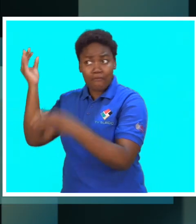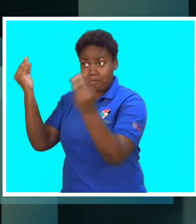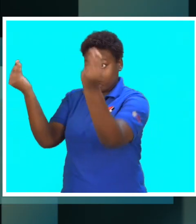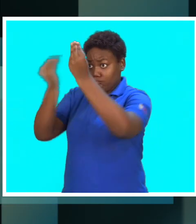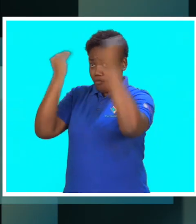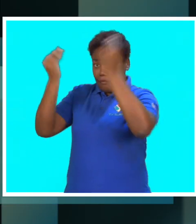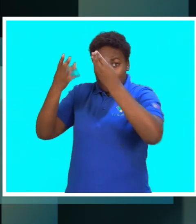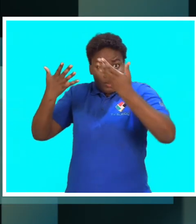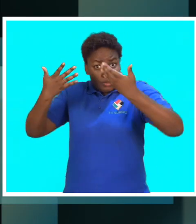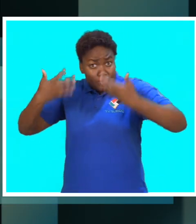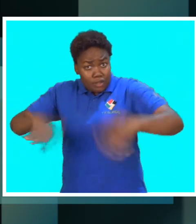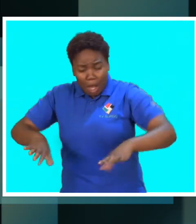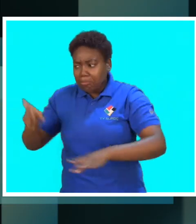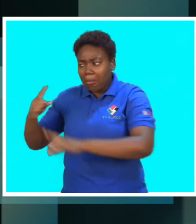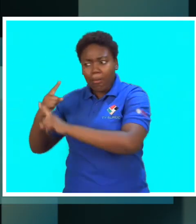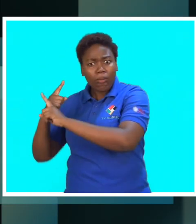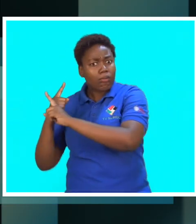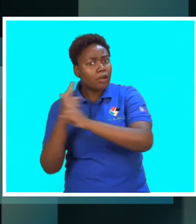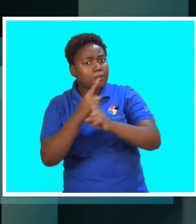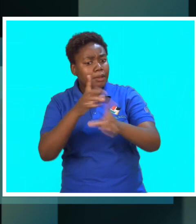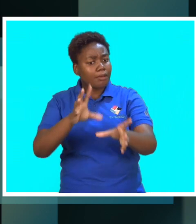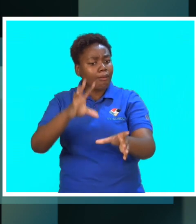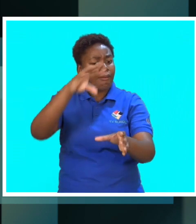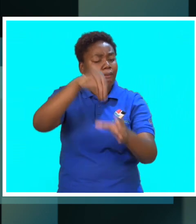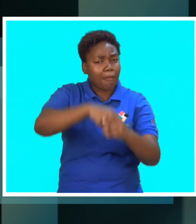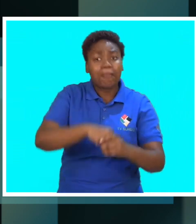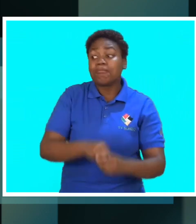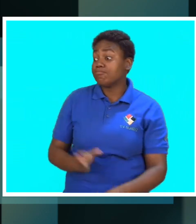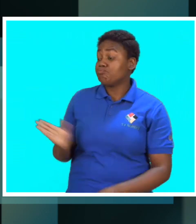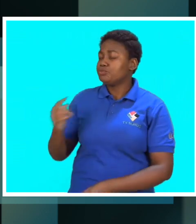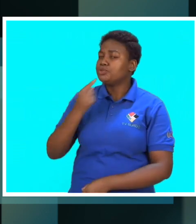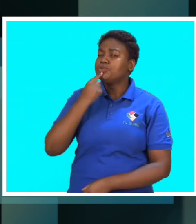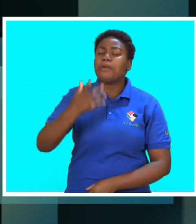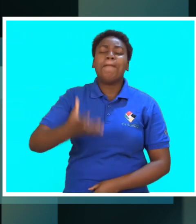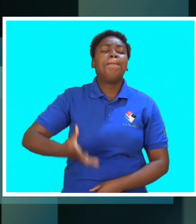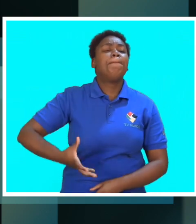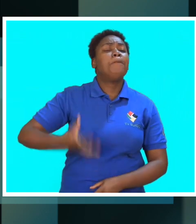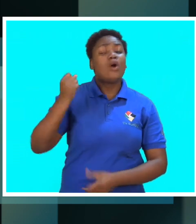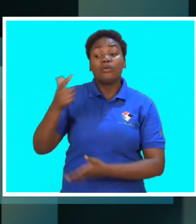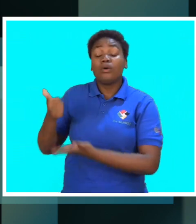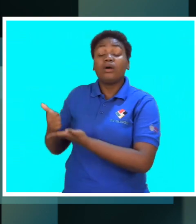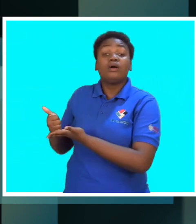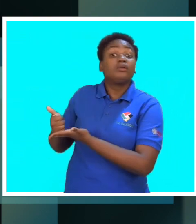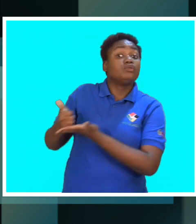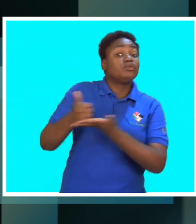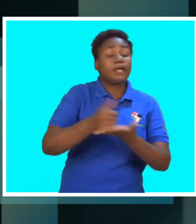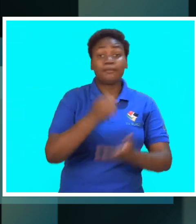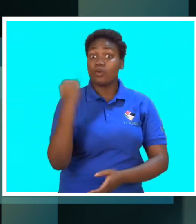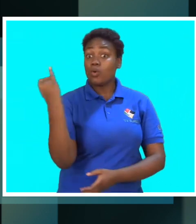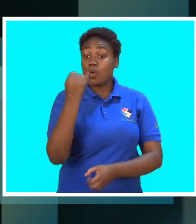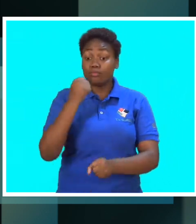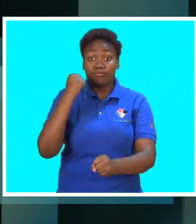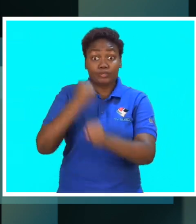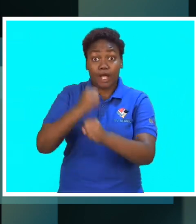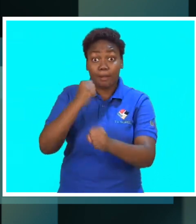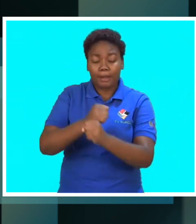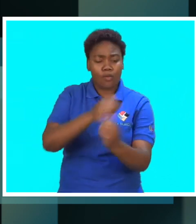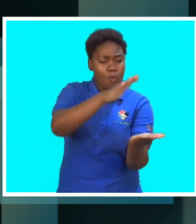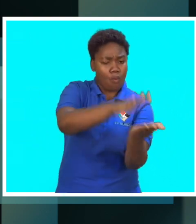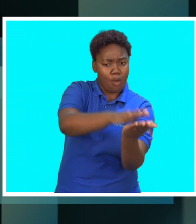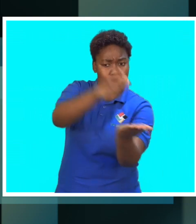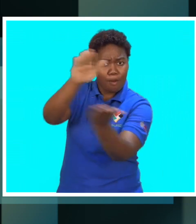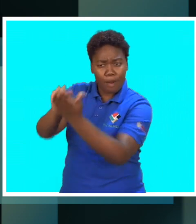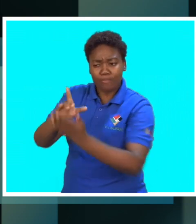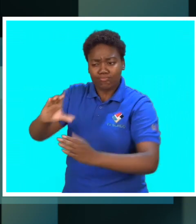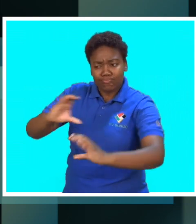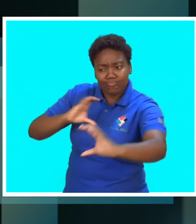Embora tenha sido uma formação de curta duração, os participantes dizem que vai ajudar a garantir a inclusão ao acesso